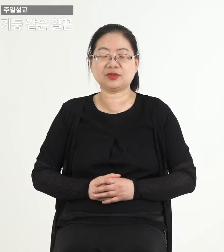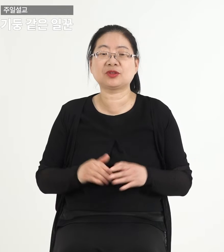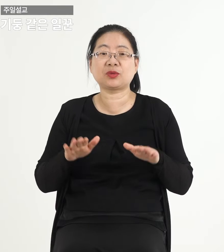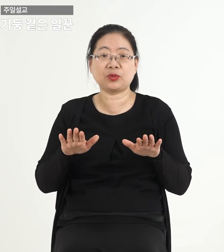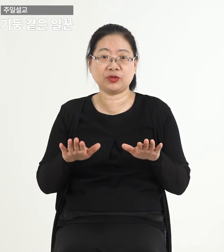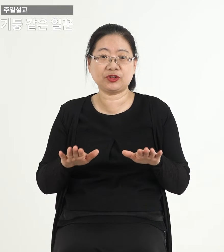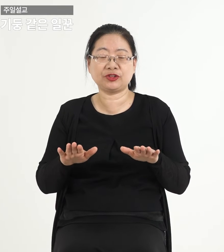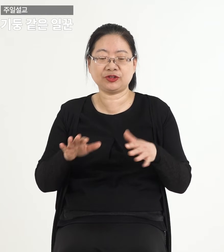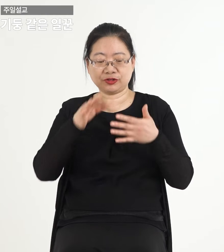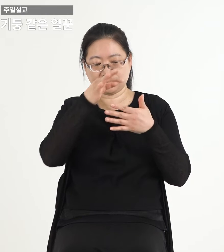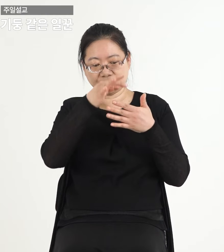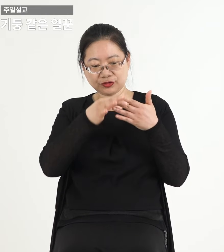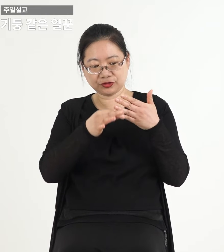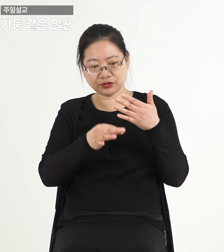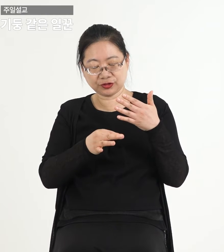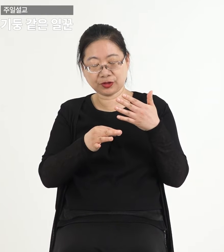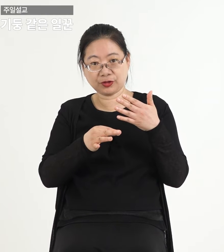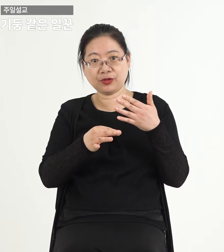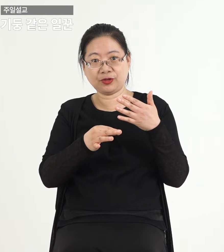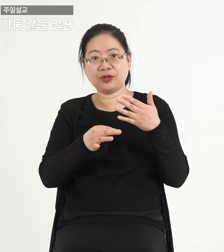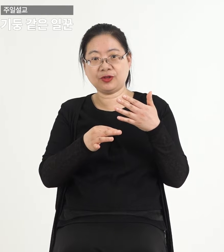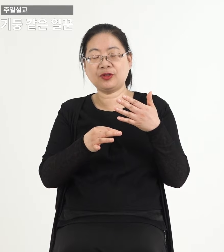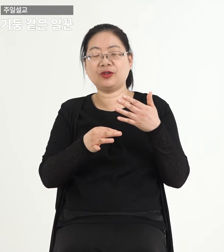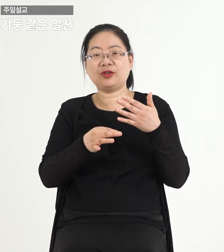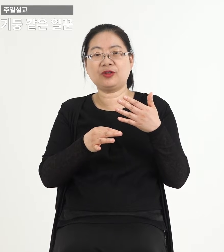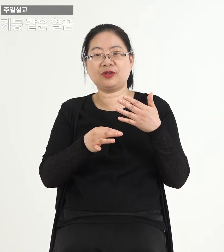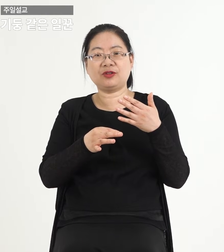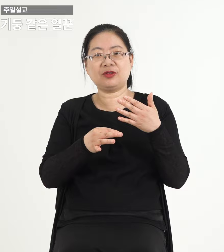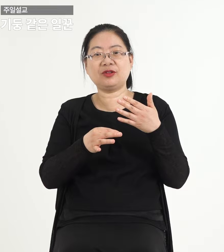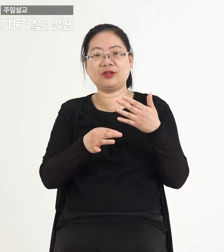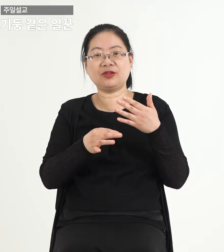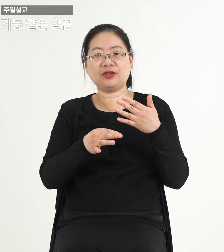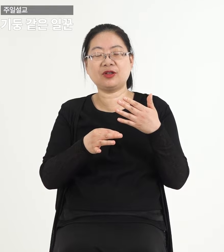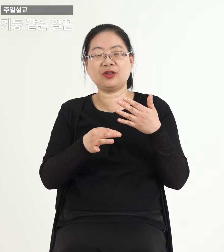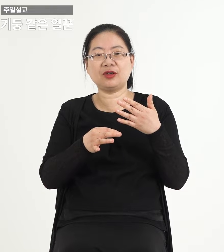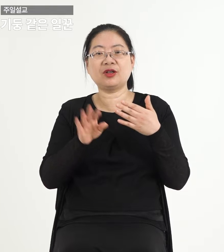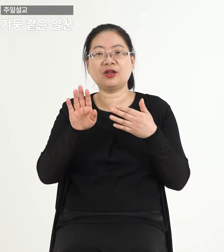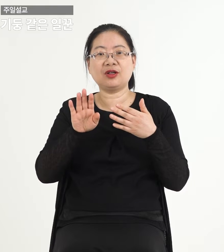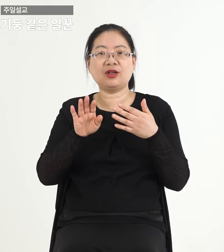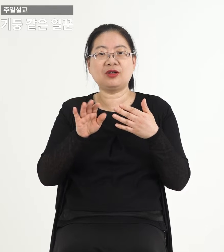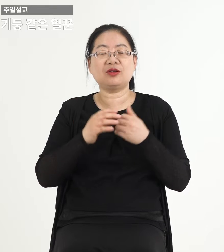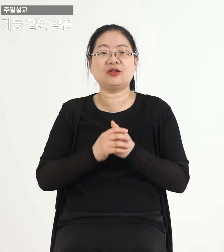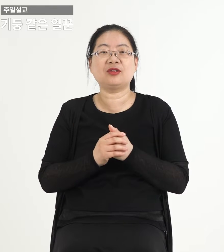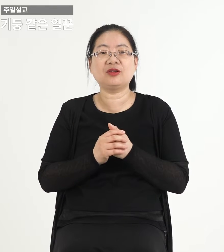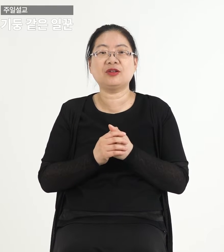자, 오늘은 순서에 따라서 빌라델비아 교회를 살펴보겠는데요.